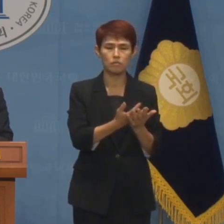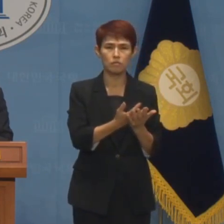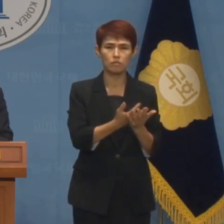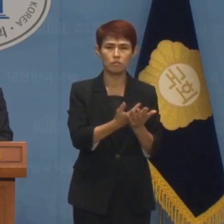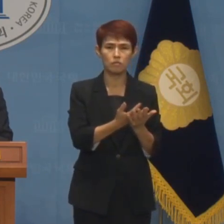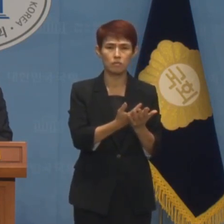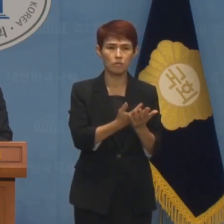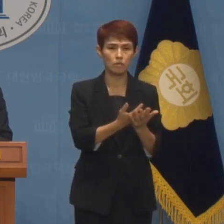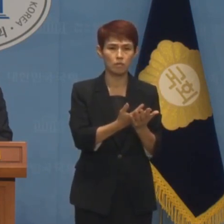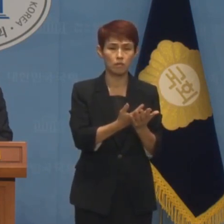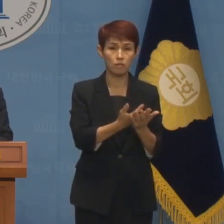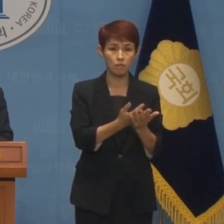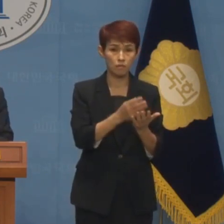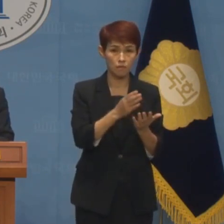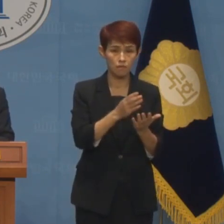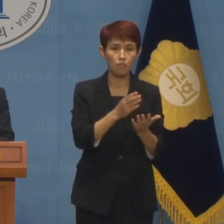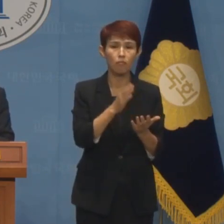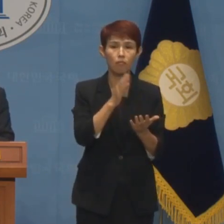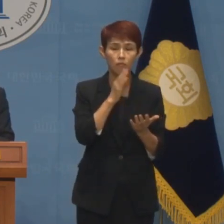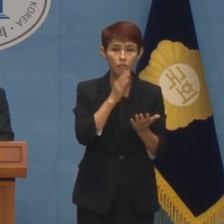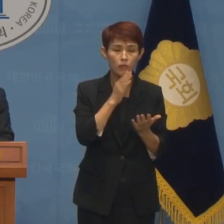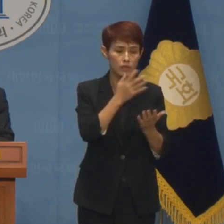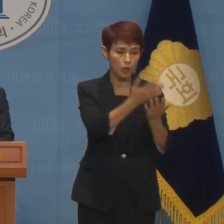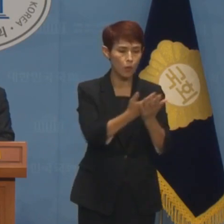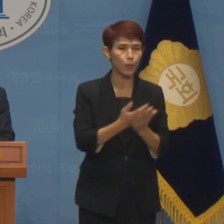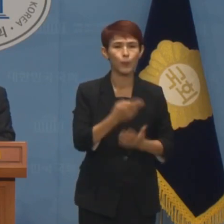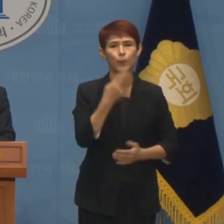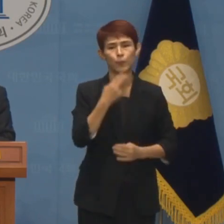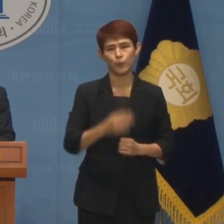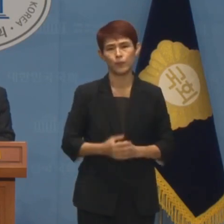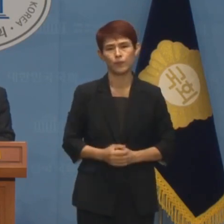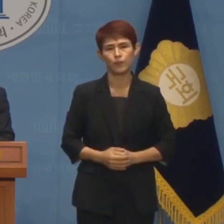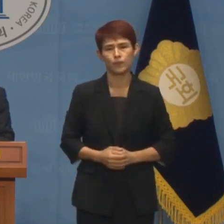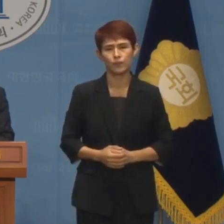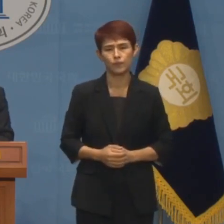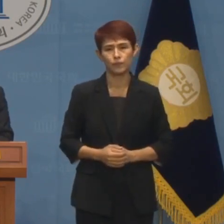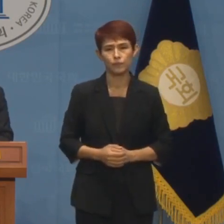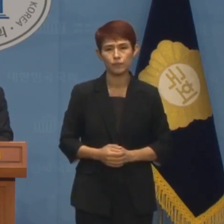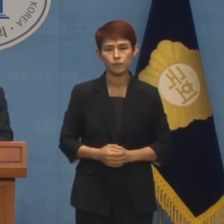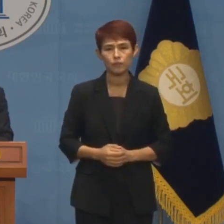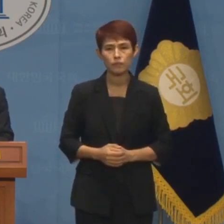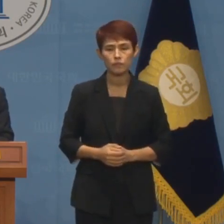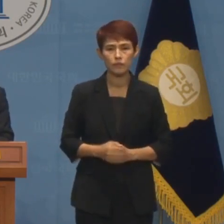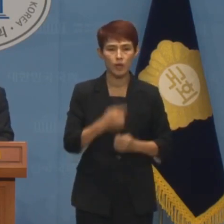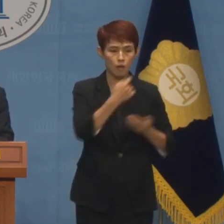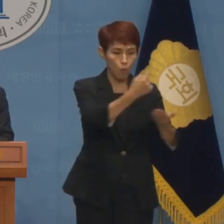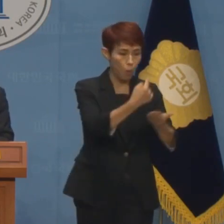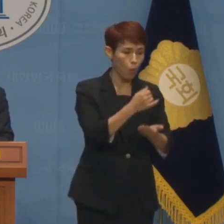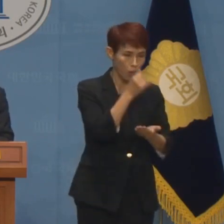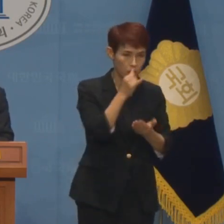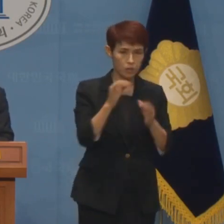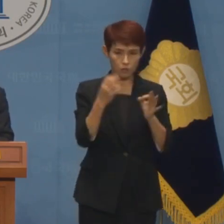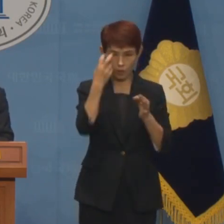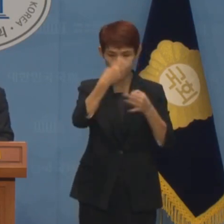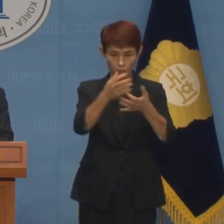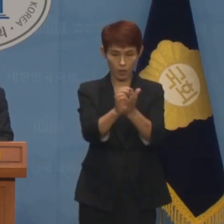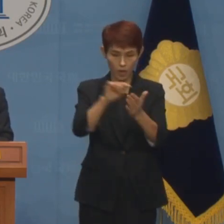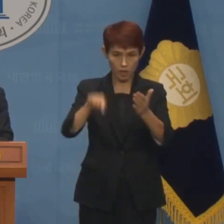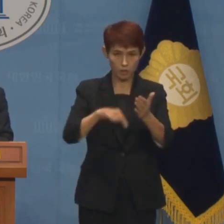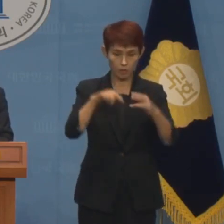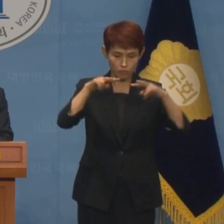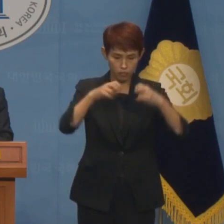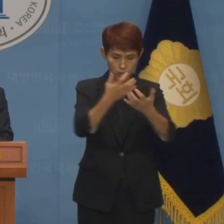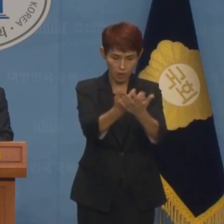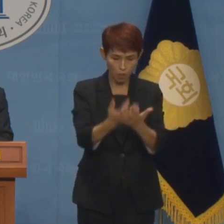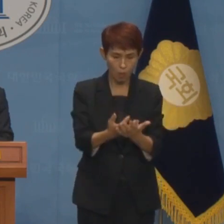제출을 전혀 하고 있지 않다는 겁니다. 이 부분은 뭐냐면 이행실적 보고서가 있었고 금감원 내부에서의 그 분석 자료가